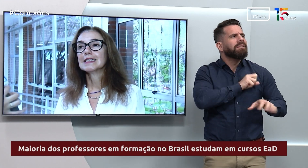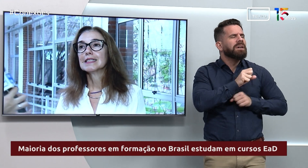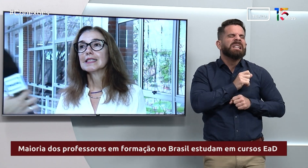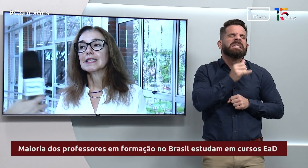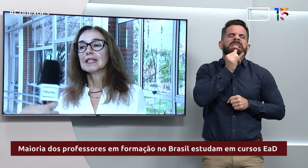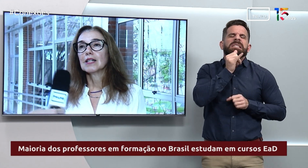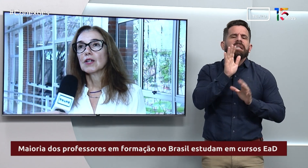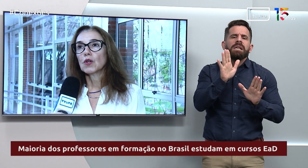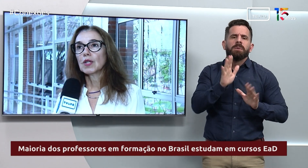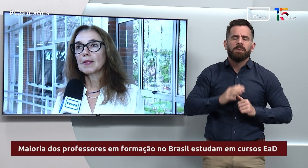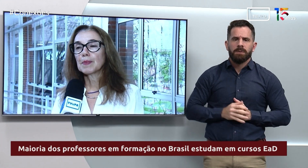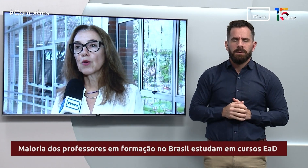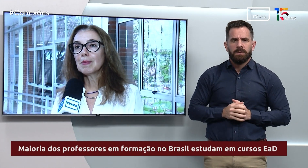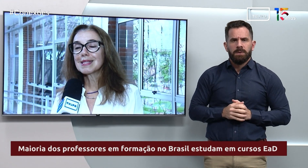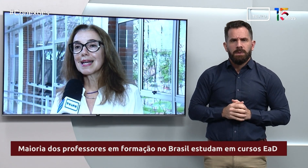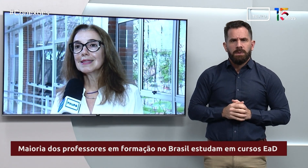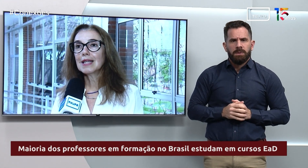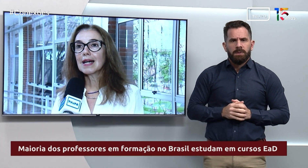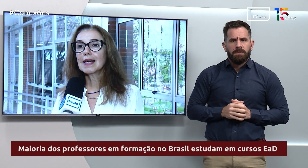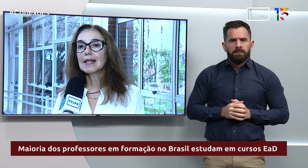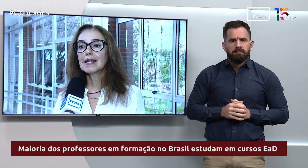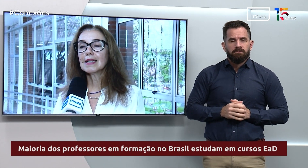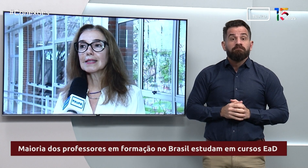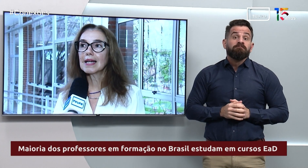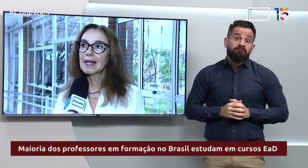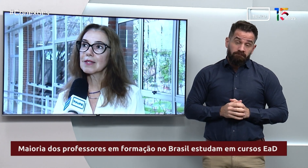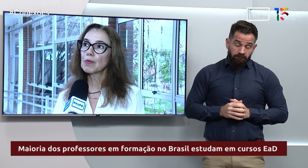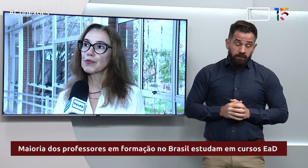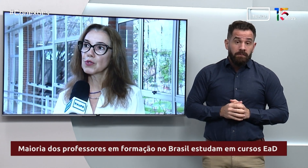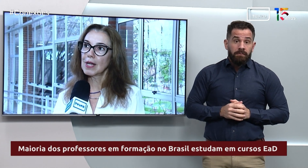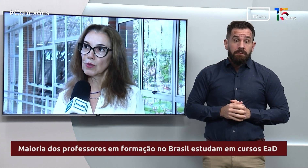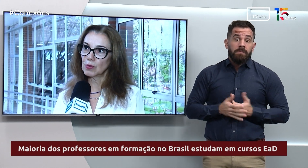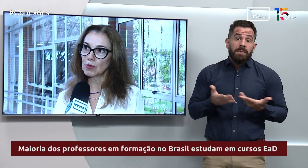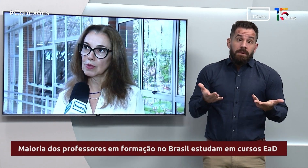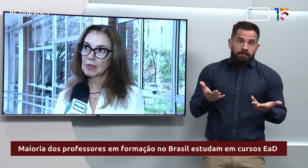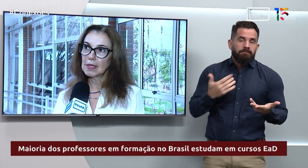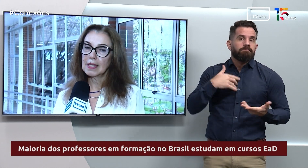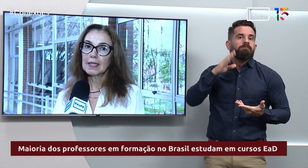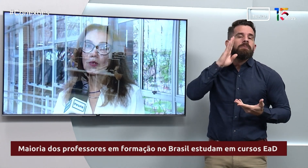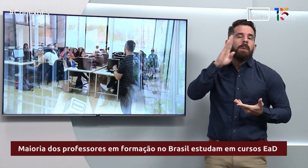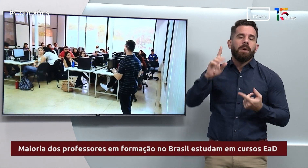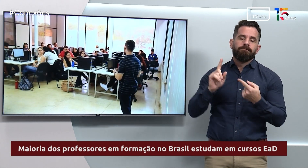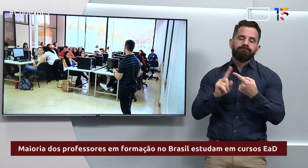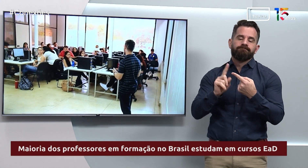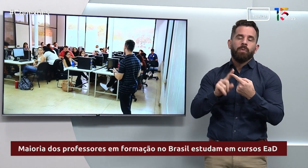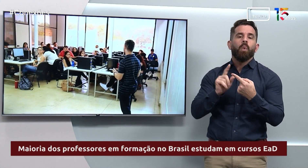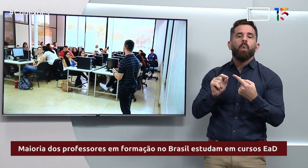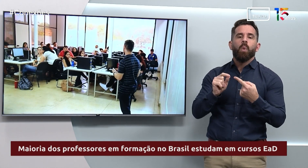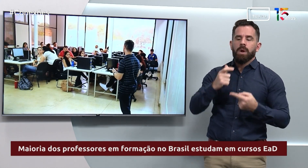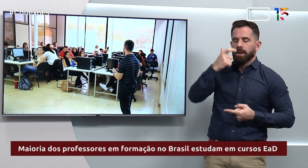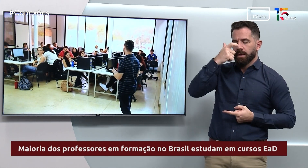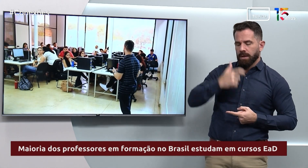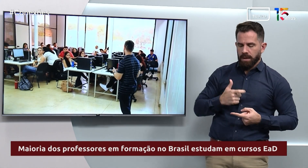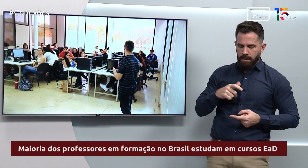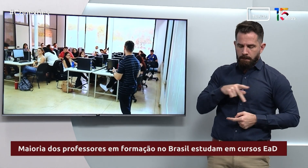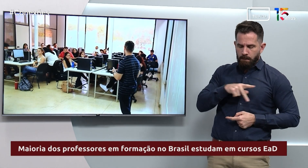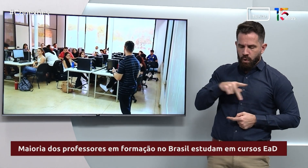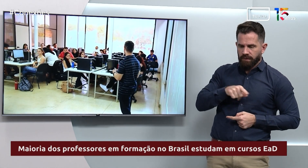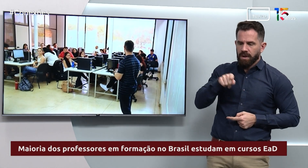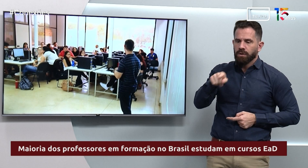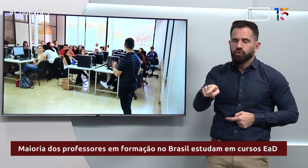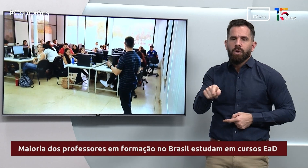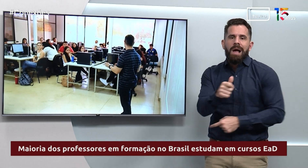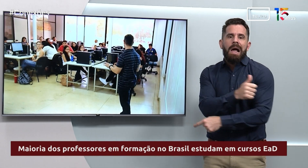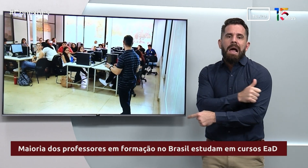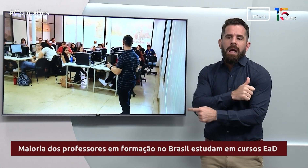exemplos? Olha, para começar, da relação professor-aluno. enquanto a relação aluno-professor